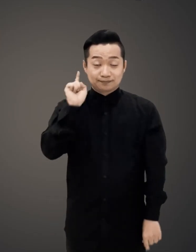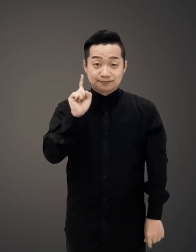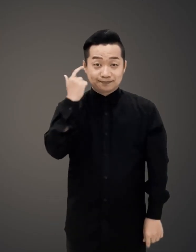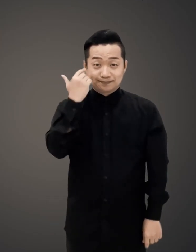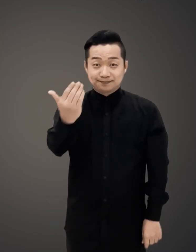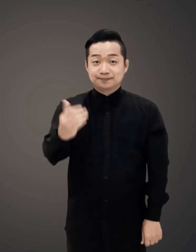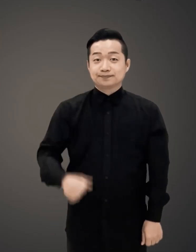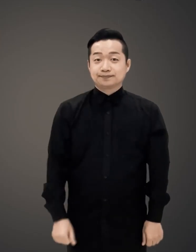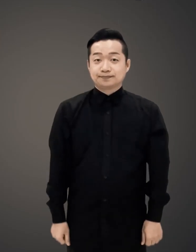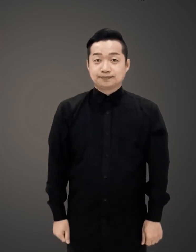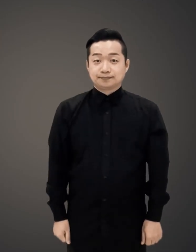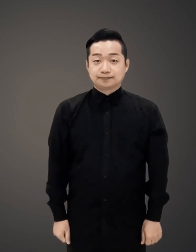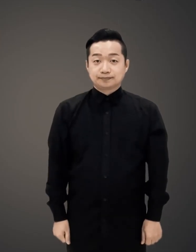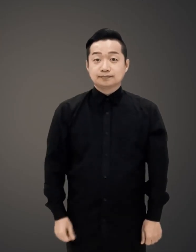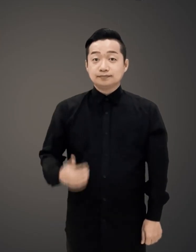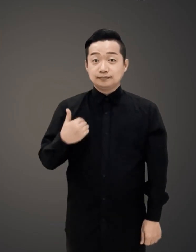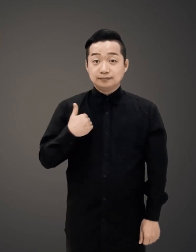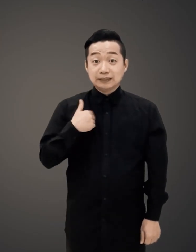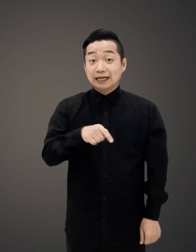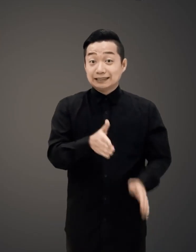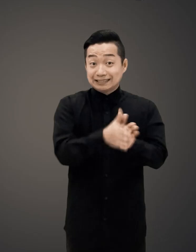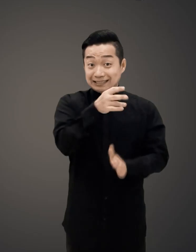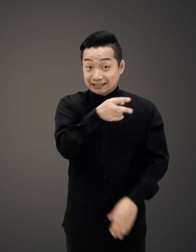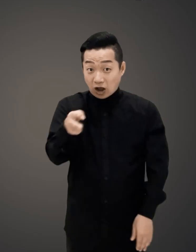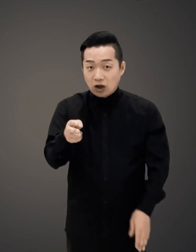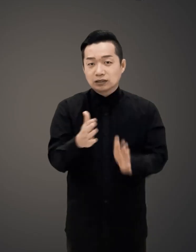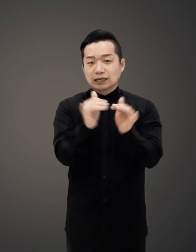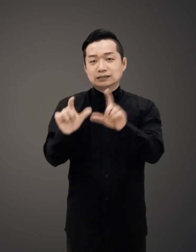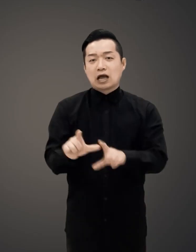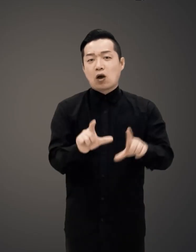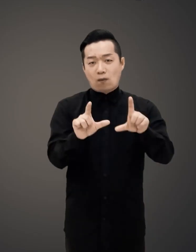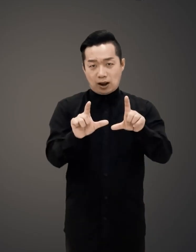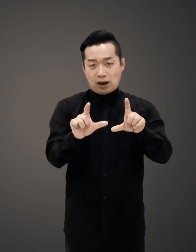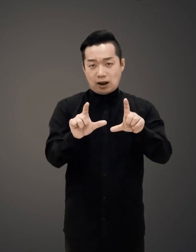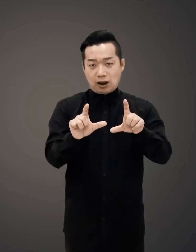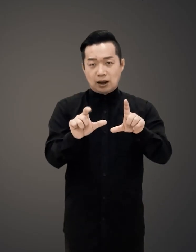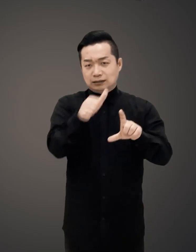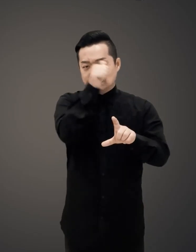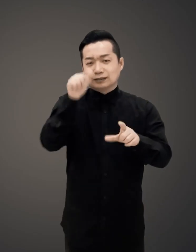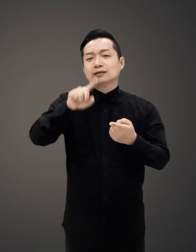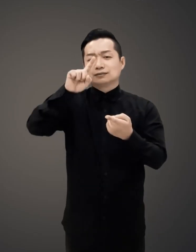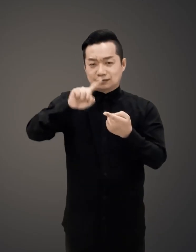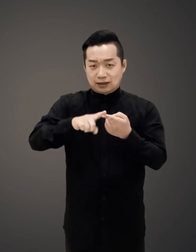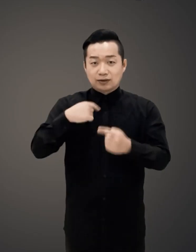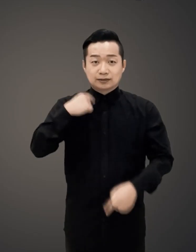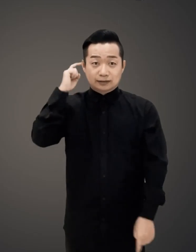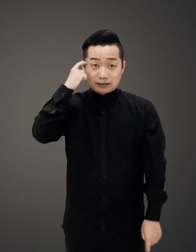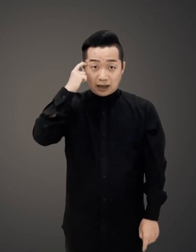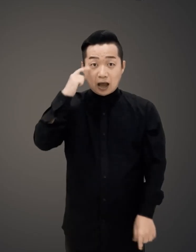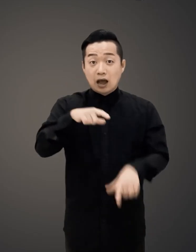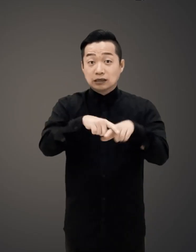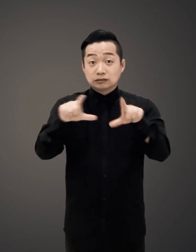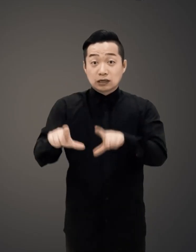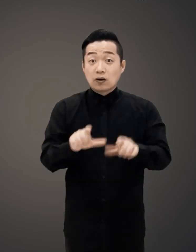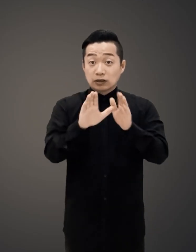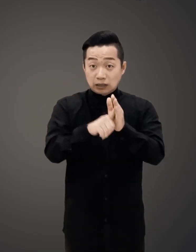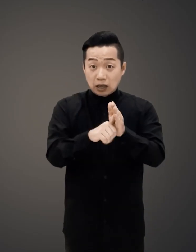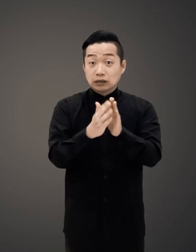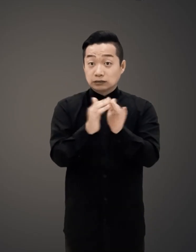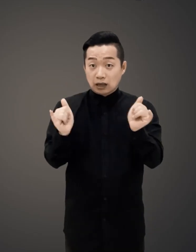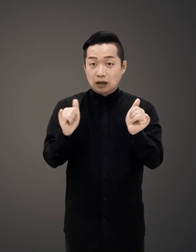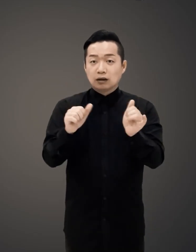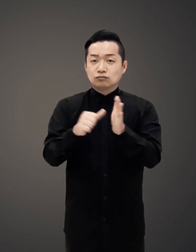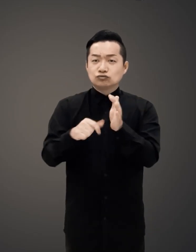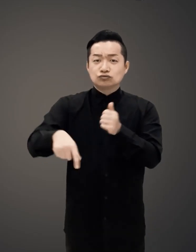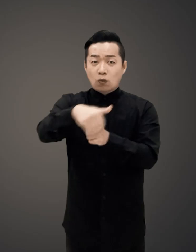모습은? 제게 도시란 사람이 생활하는 삶 그 자체라고 생각을 합니다. 보통 일상생활에서는